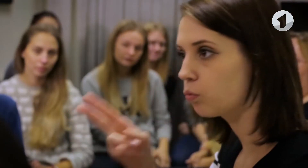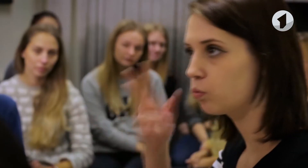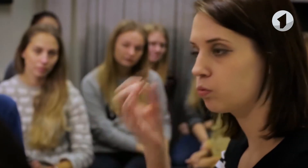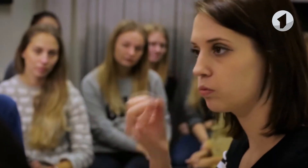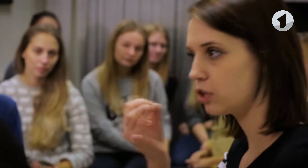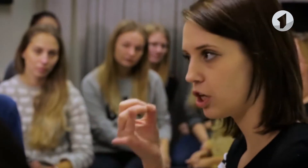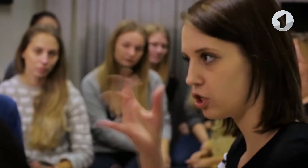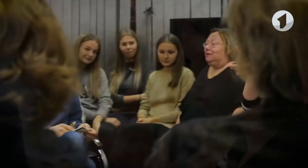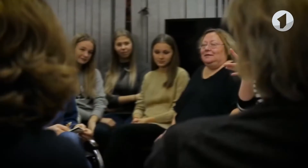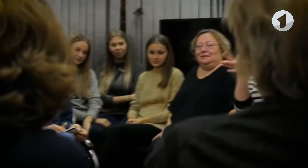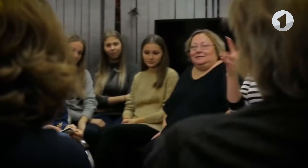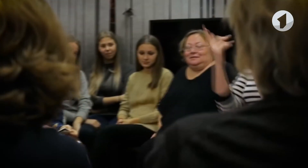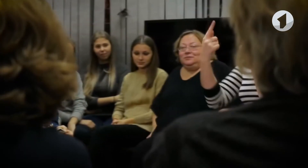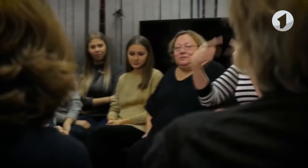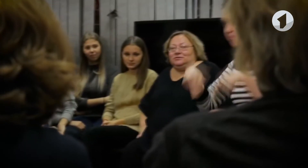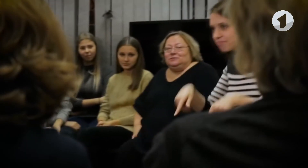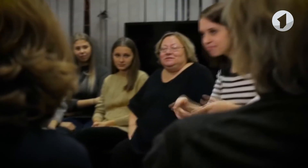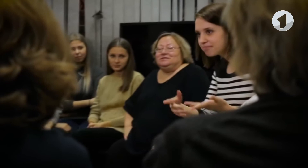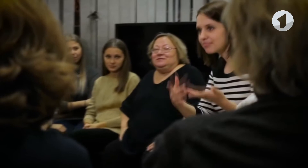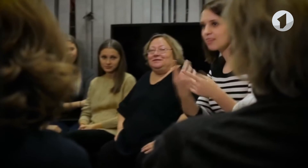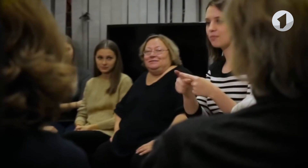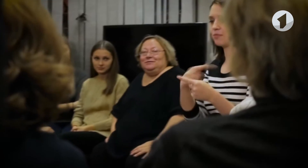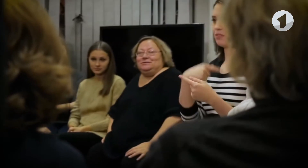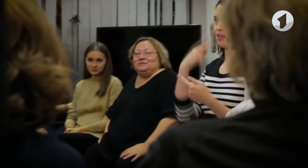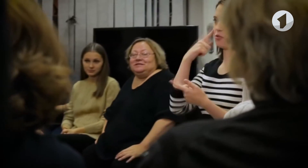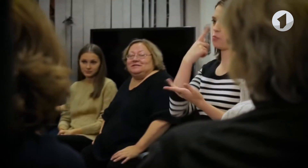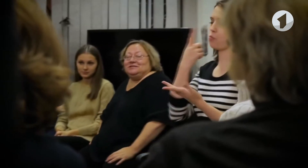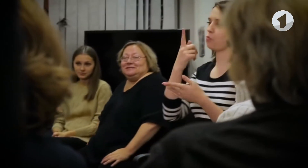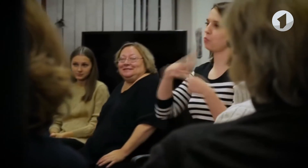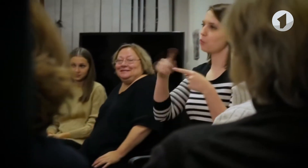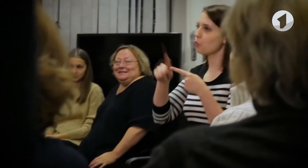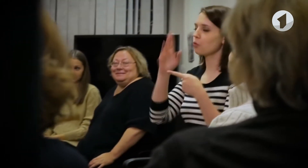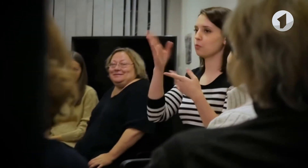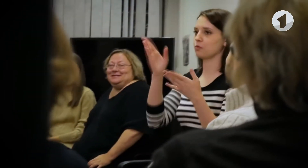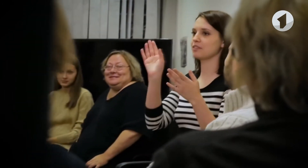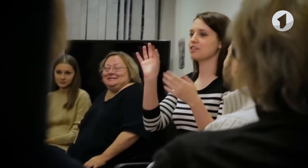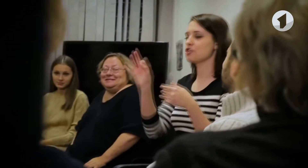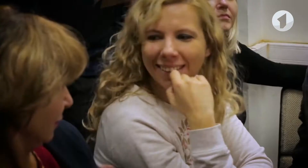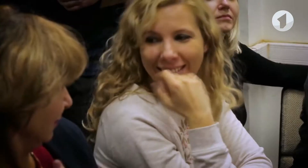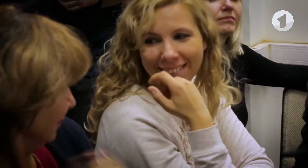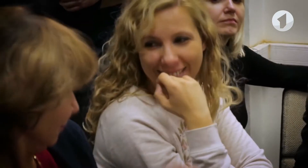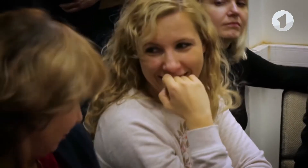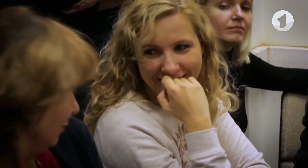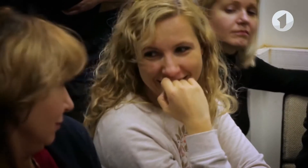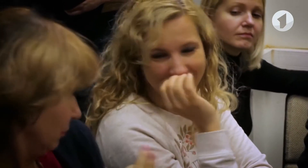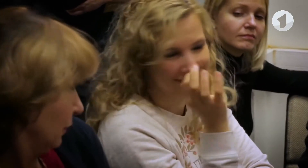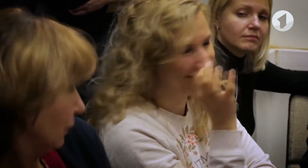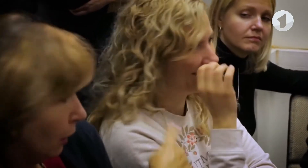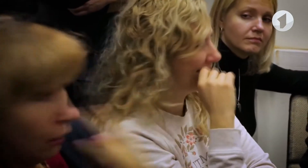язык жестов, если он нигде не записан, спросите вы? Это не совсем так. Да, его действительно сложно зафиксировать, потому что он